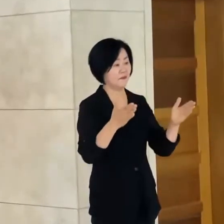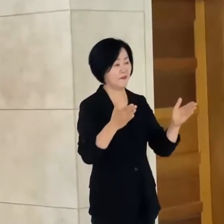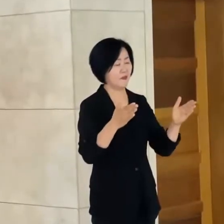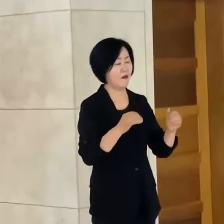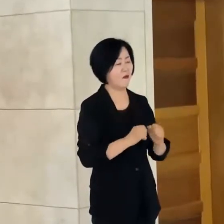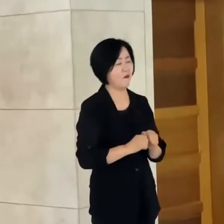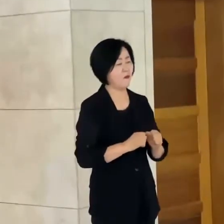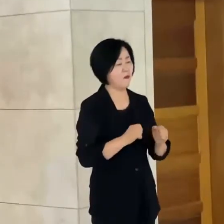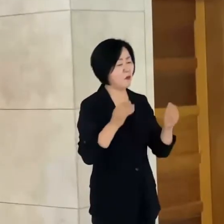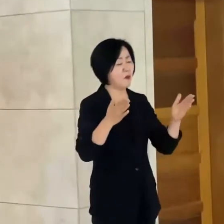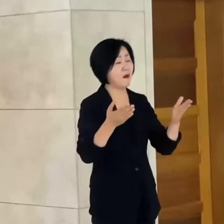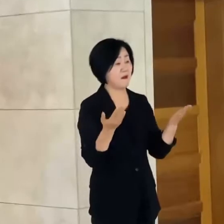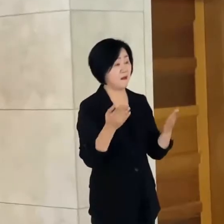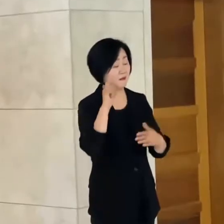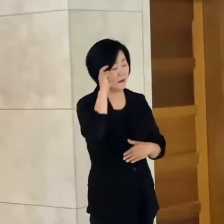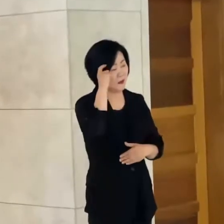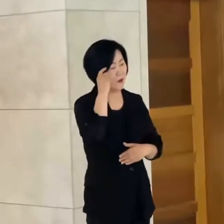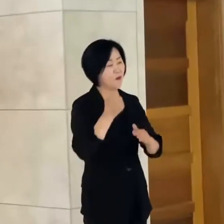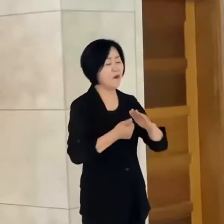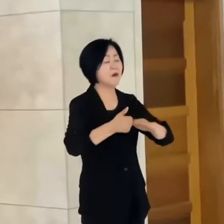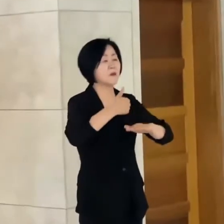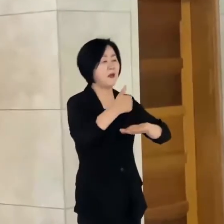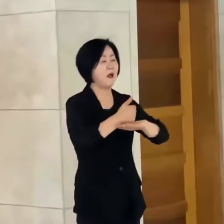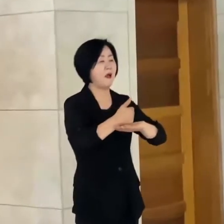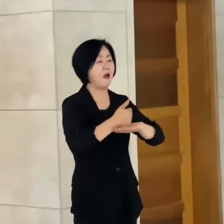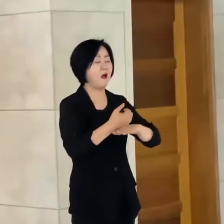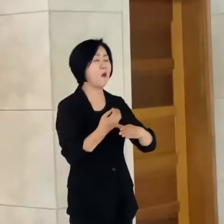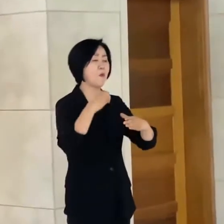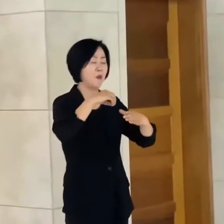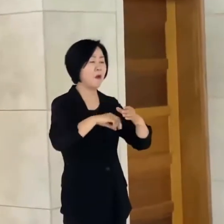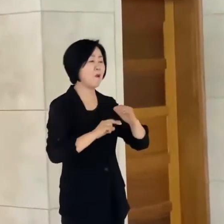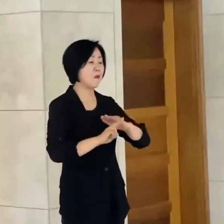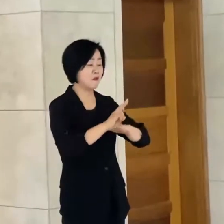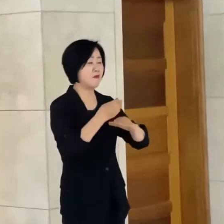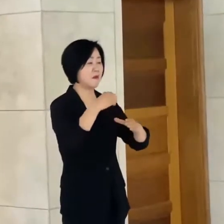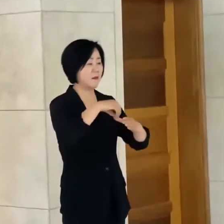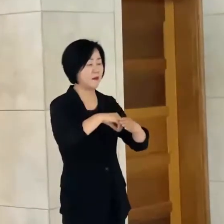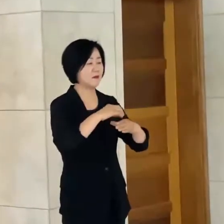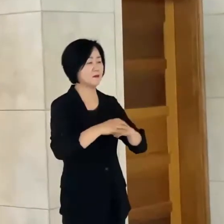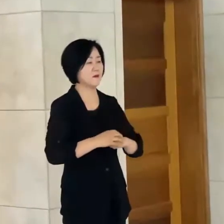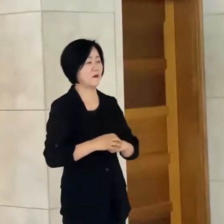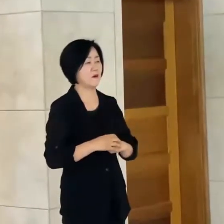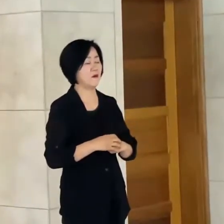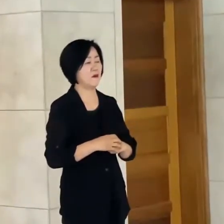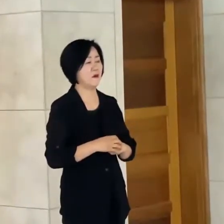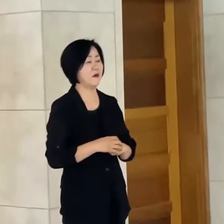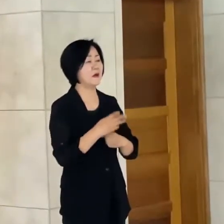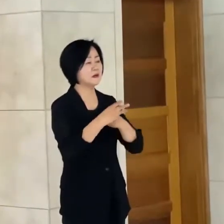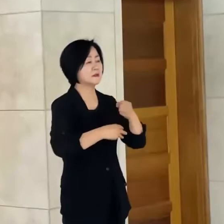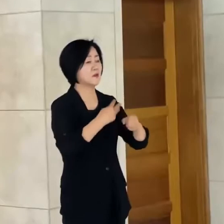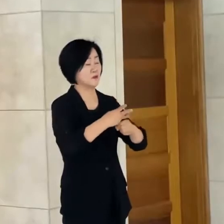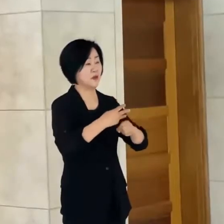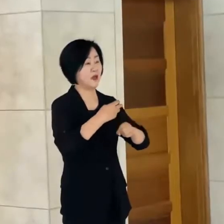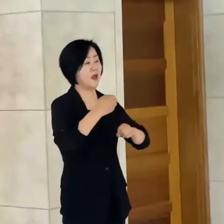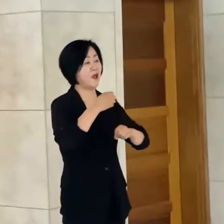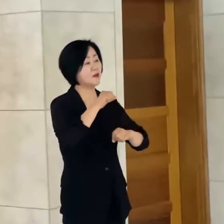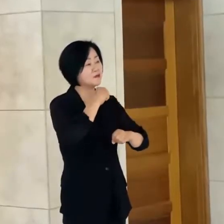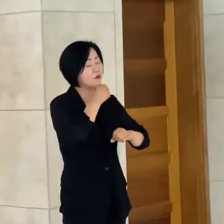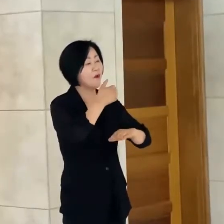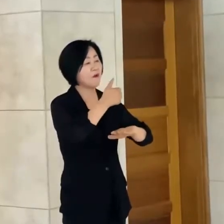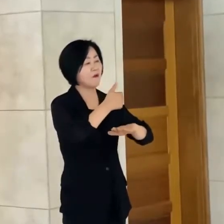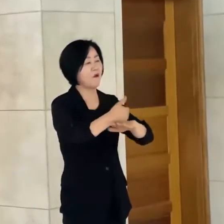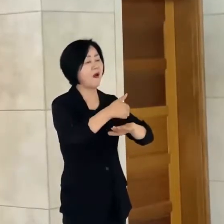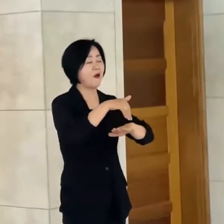그간의 소회와 새로운 희망, 담대한 비전을 담은 민선 7기 3주년의 성과